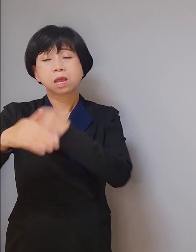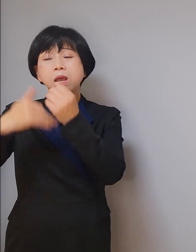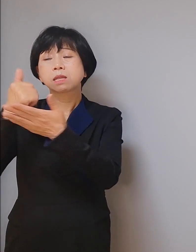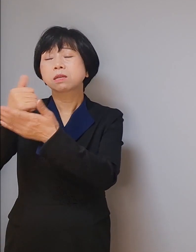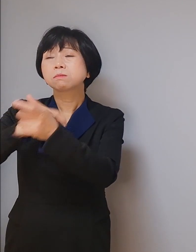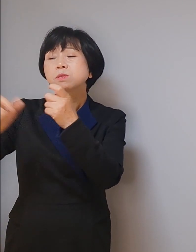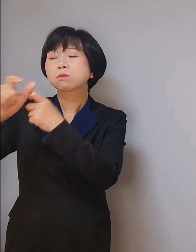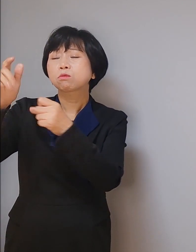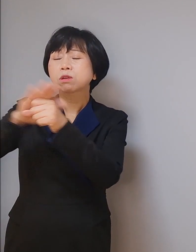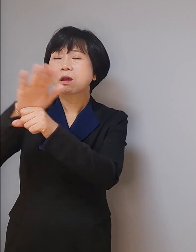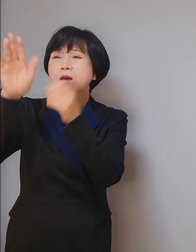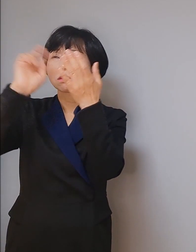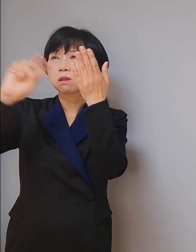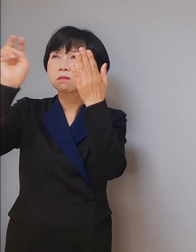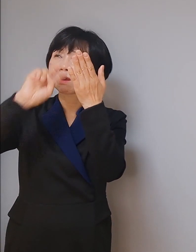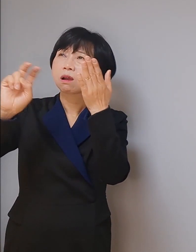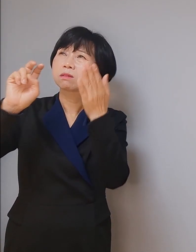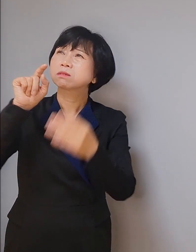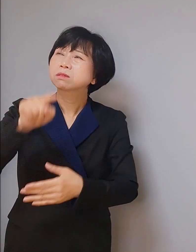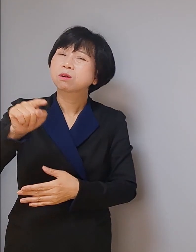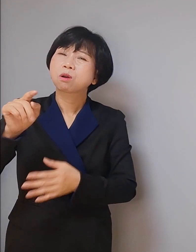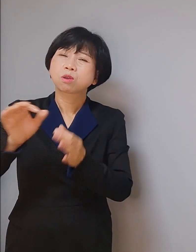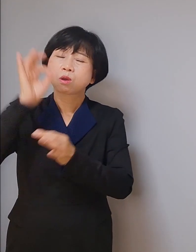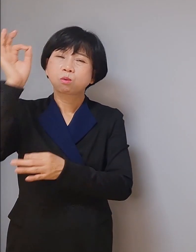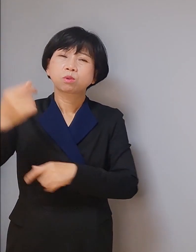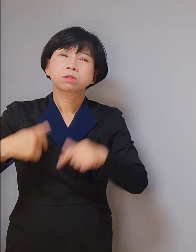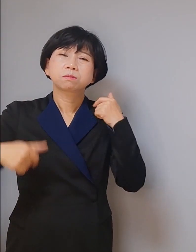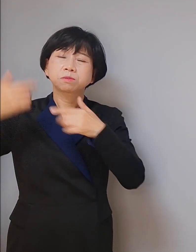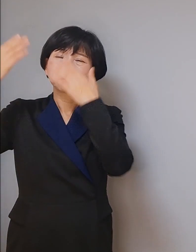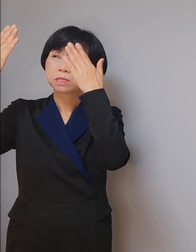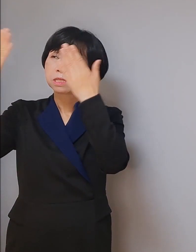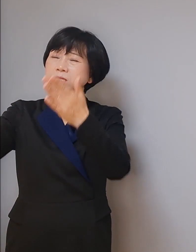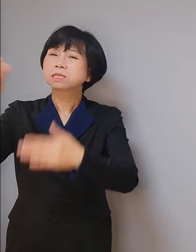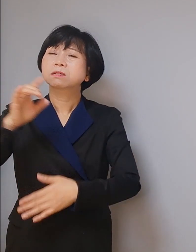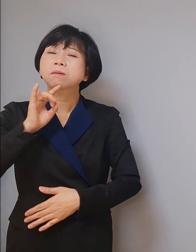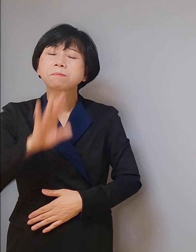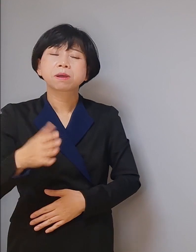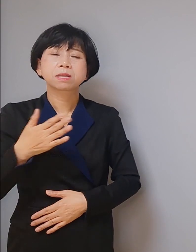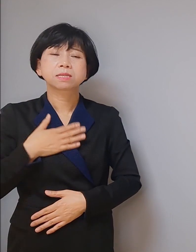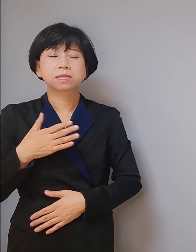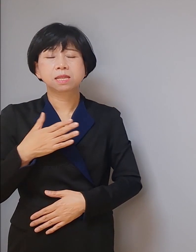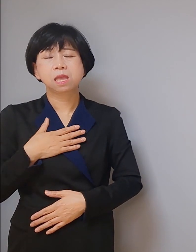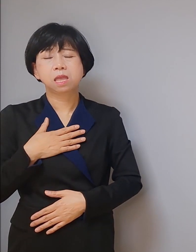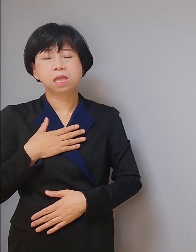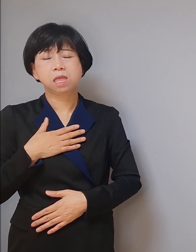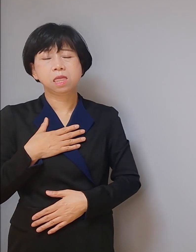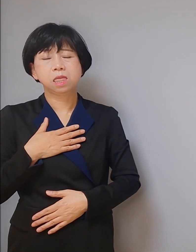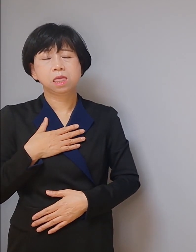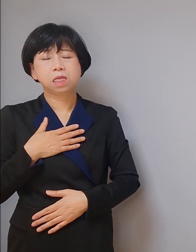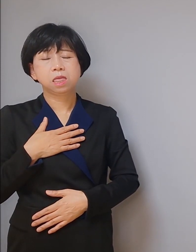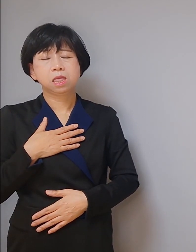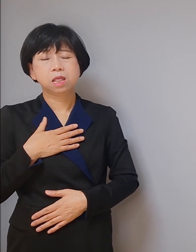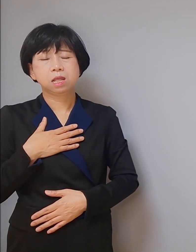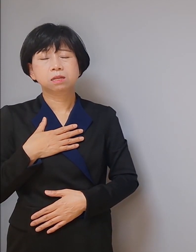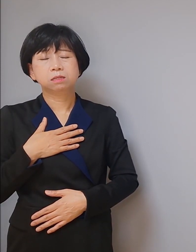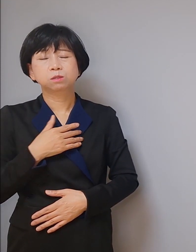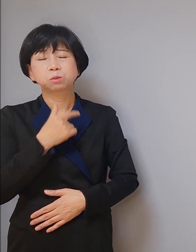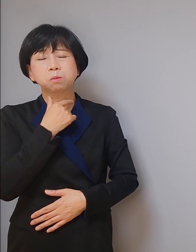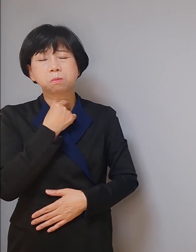사랑하고 더욱 찬양하는 것, 그를 영원토록 기쁘시게 하는 것, 이것만이 내 영혼이 갈망하는 것이다.